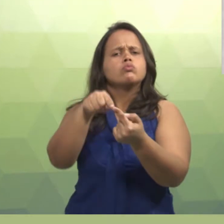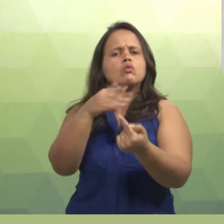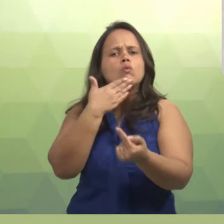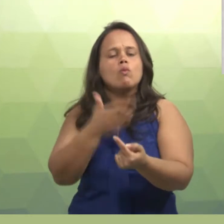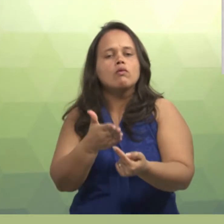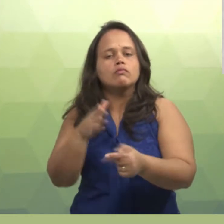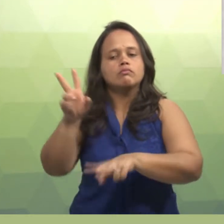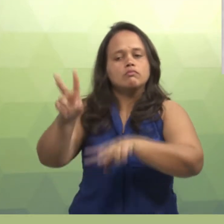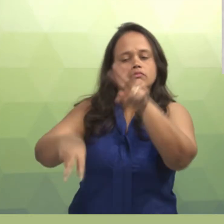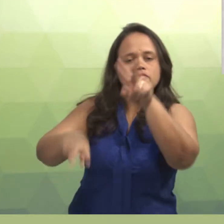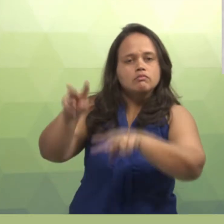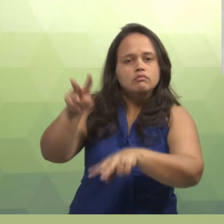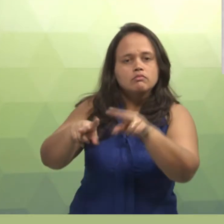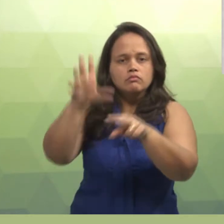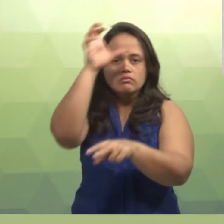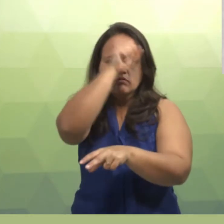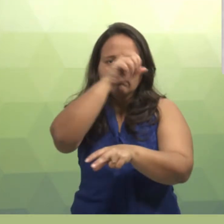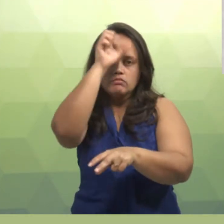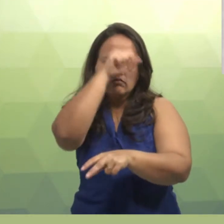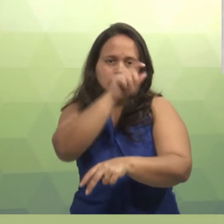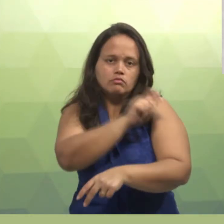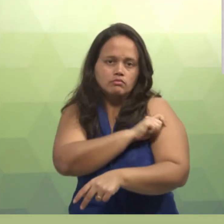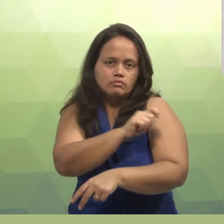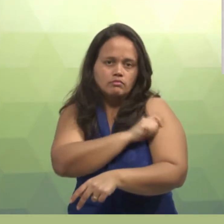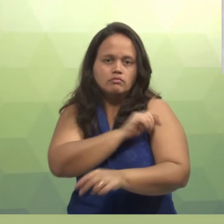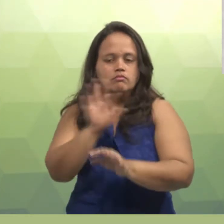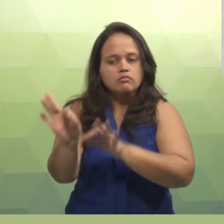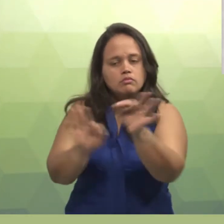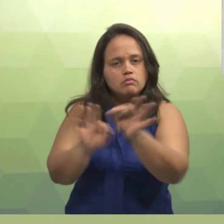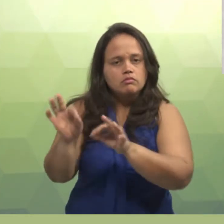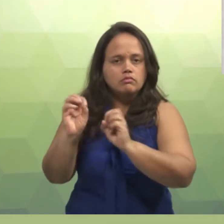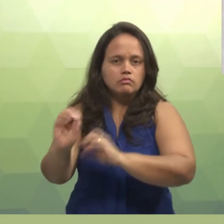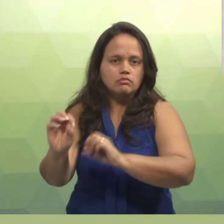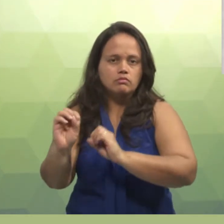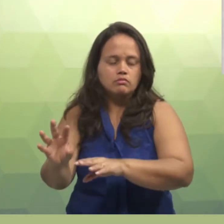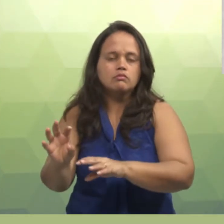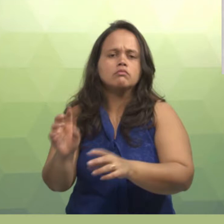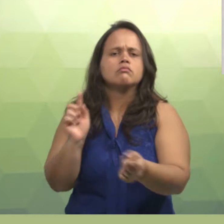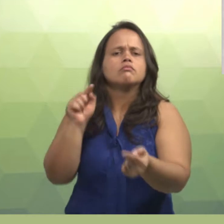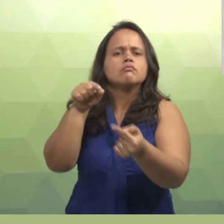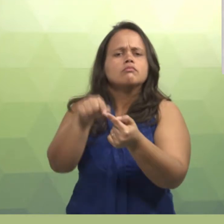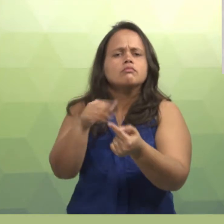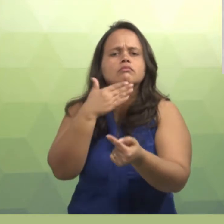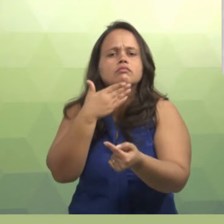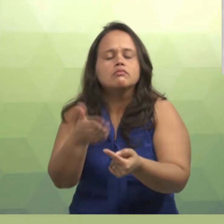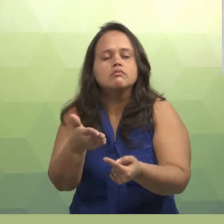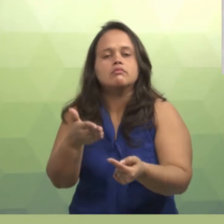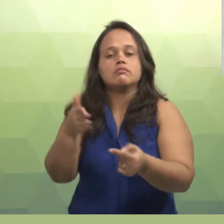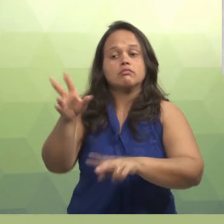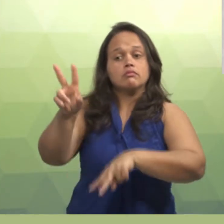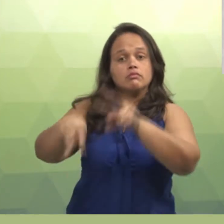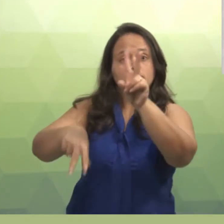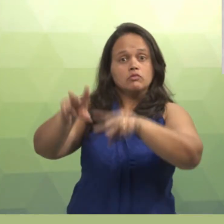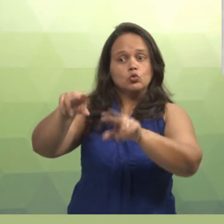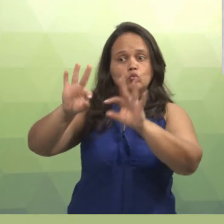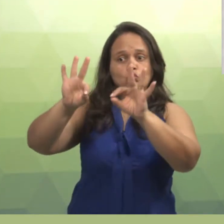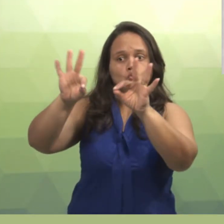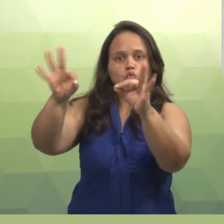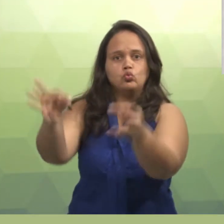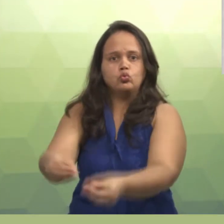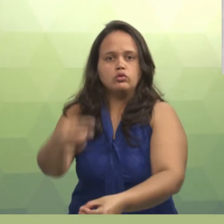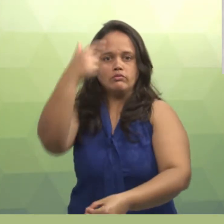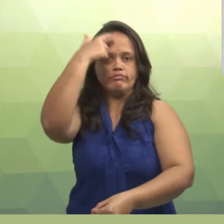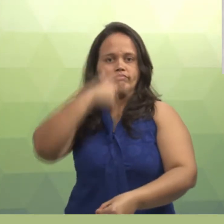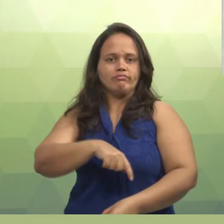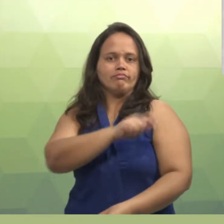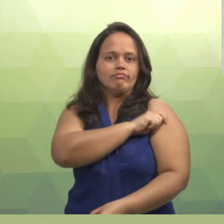analisar a aprendizagem dos alunos e o processo de ensino. Tem como finalidade possibilitar uma avaliação integral do aluno e